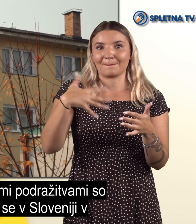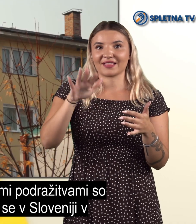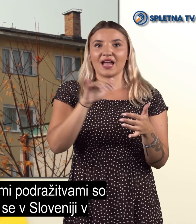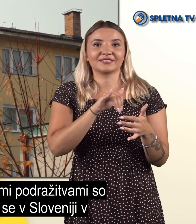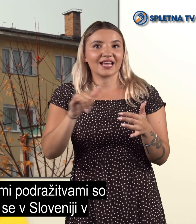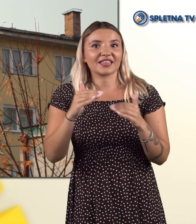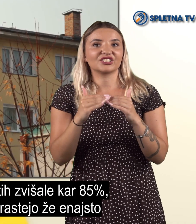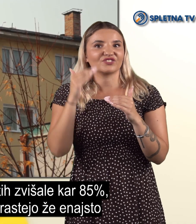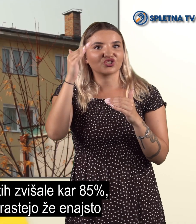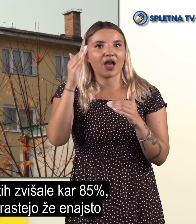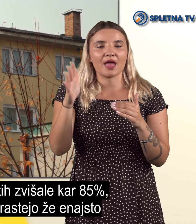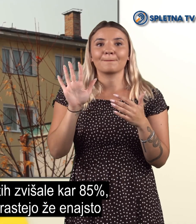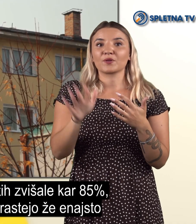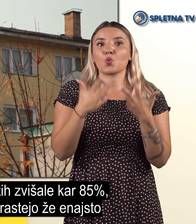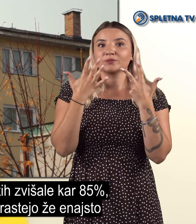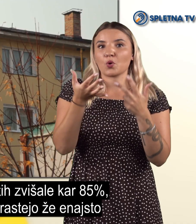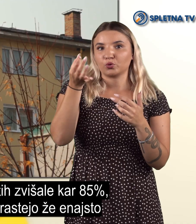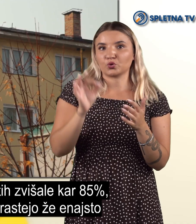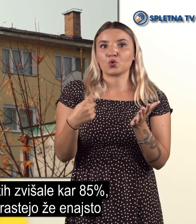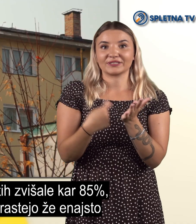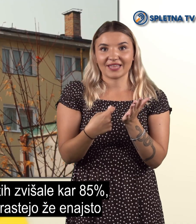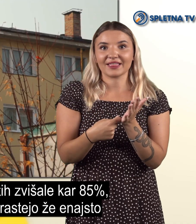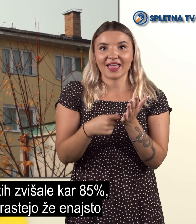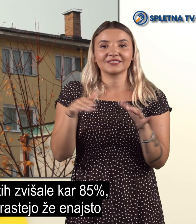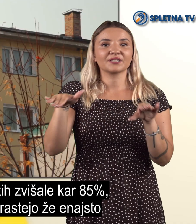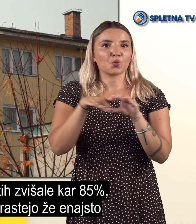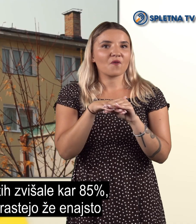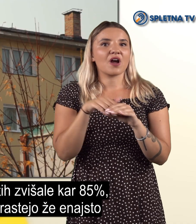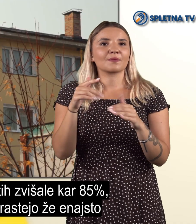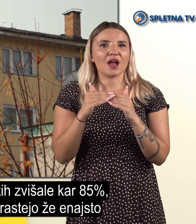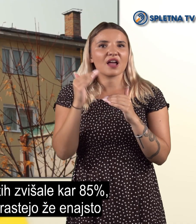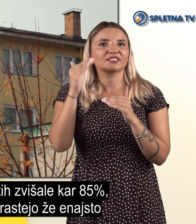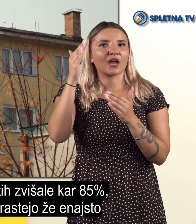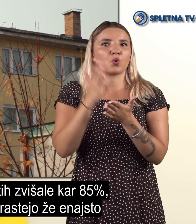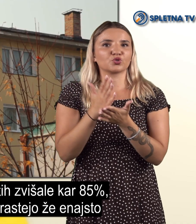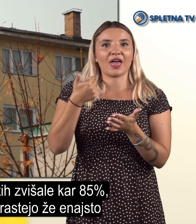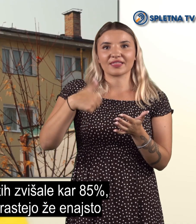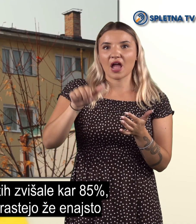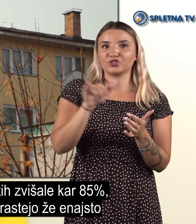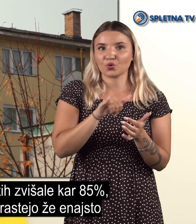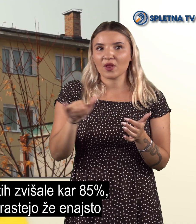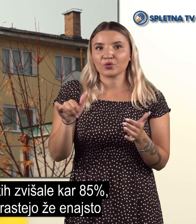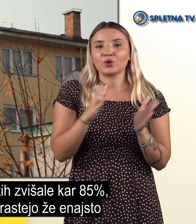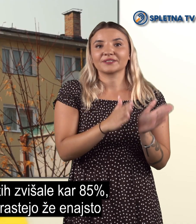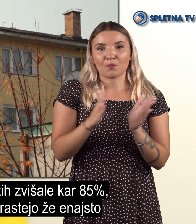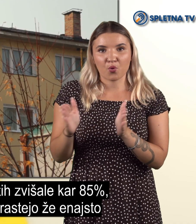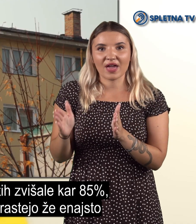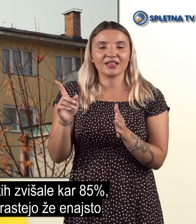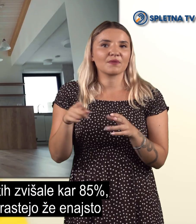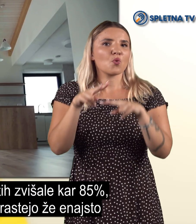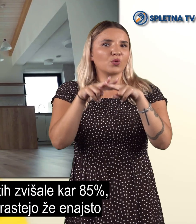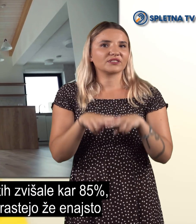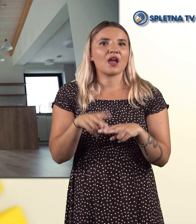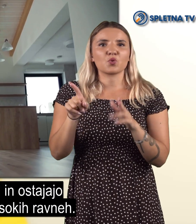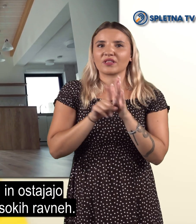se v Sloveniji v zadnjih 15 letih zvišale za kar 85%. Cene stanovanj pa rastejo že